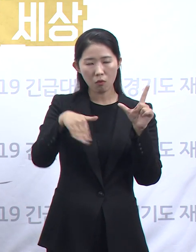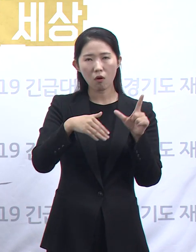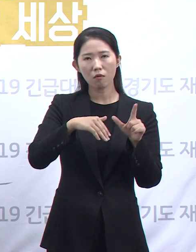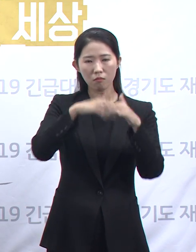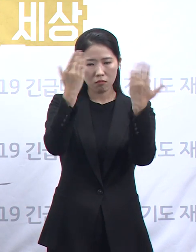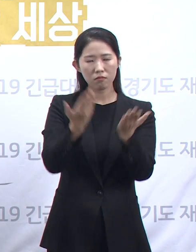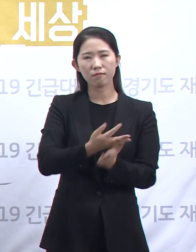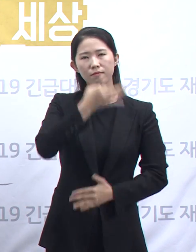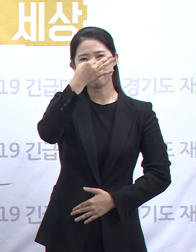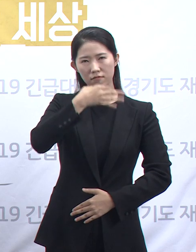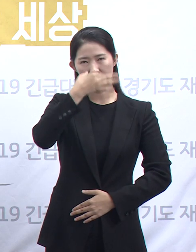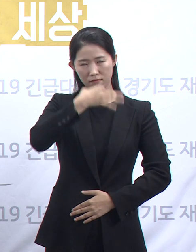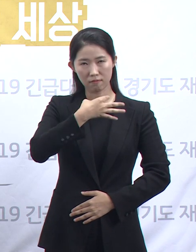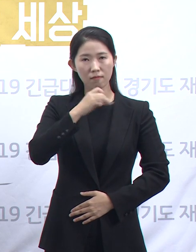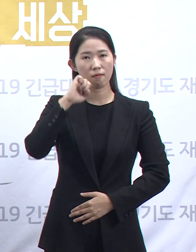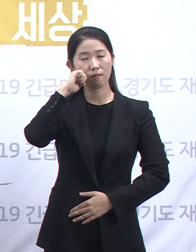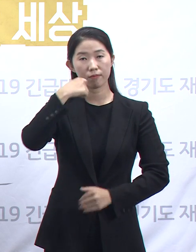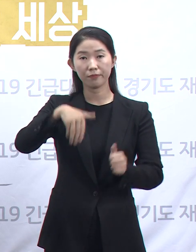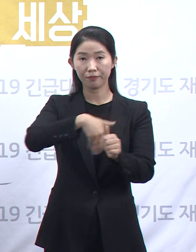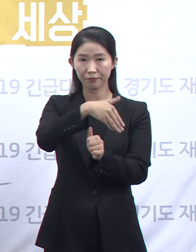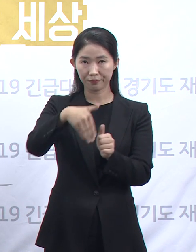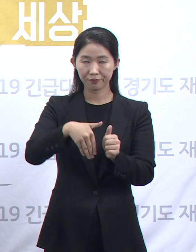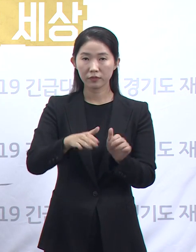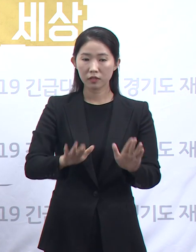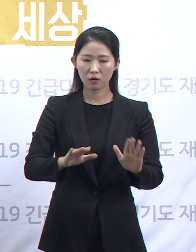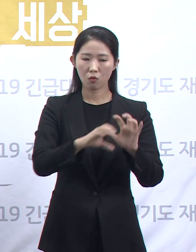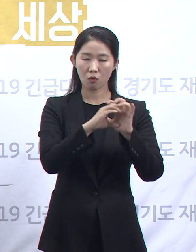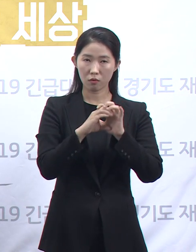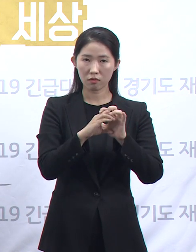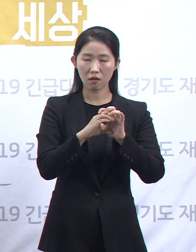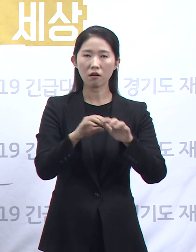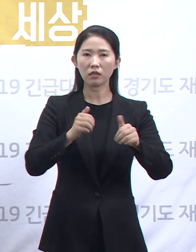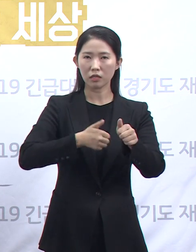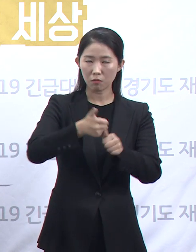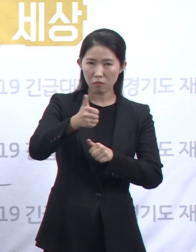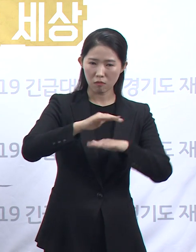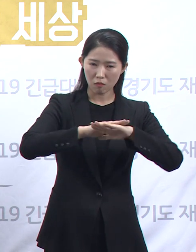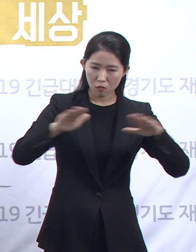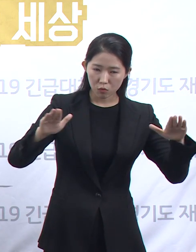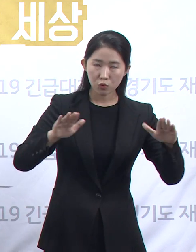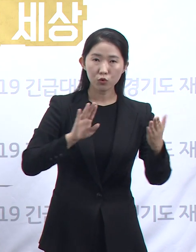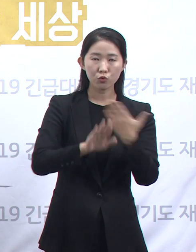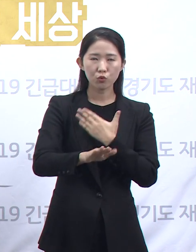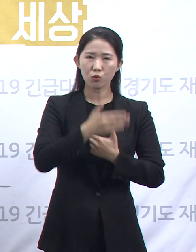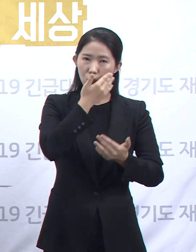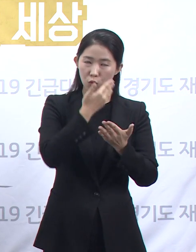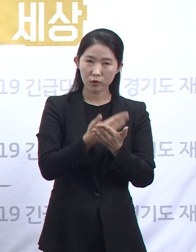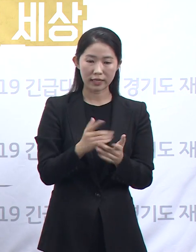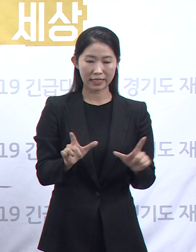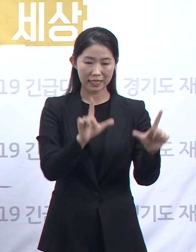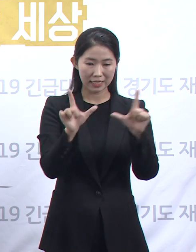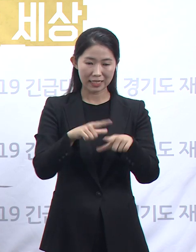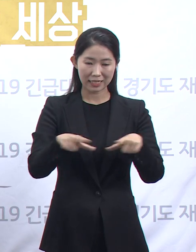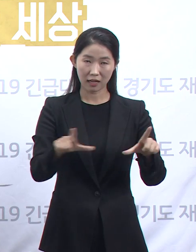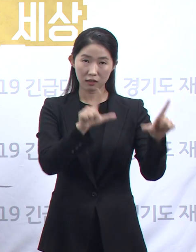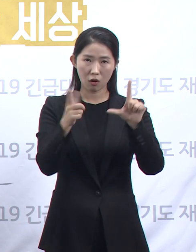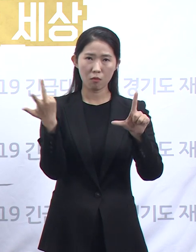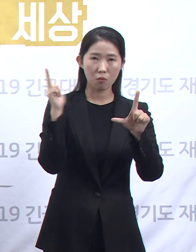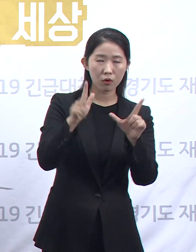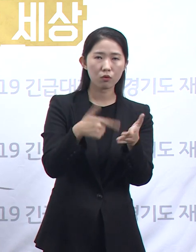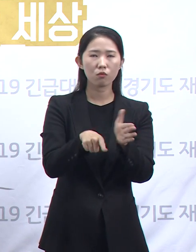있습니다. 코로나19를 극복하고 다시 소중한 일상을 되찾기 위해서는 그 어느 때보다도 도민 여러분의 협조가